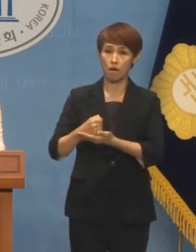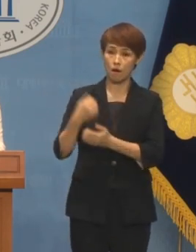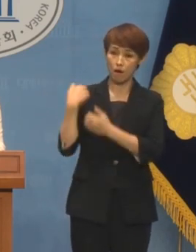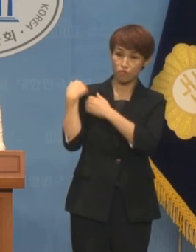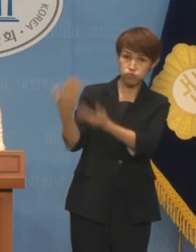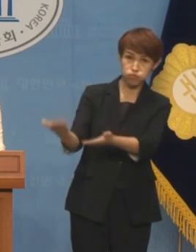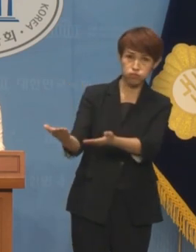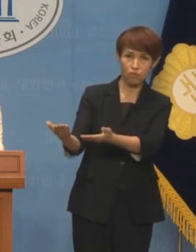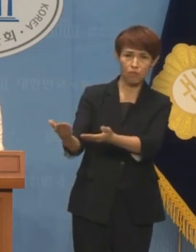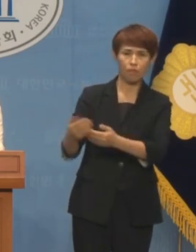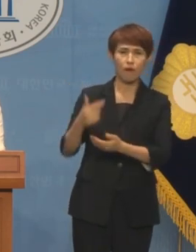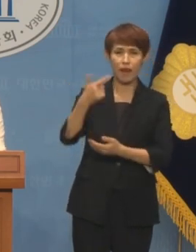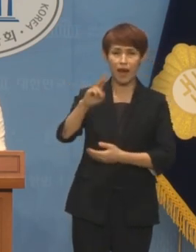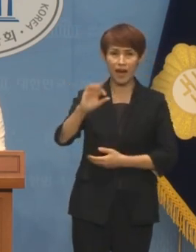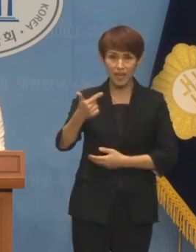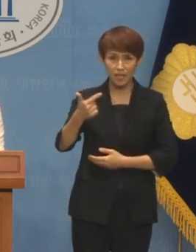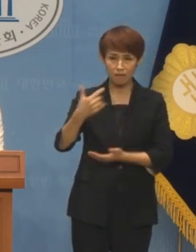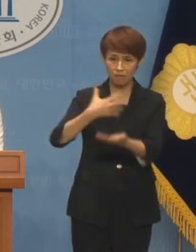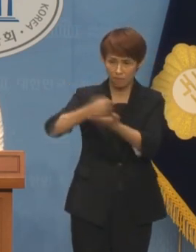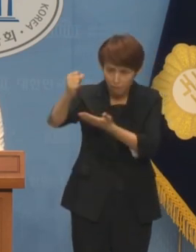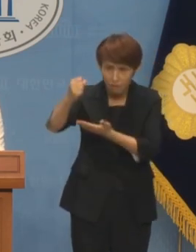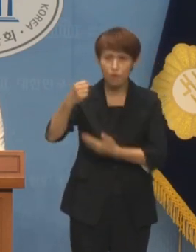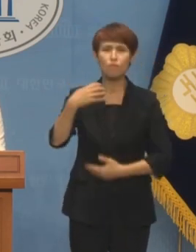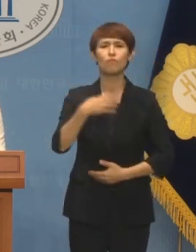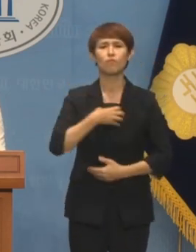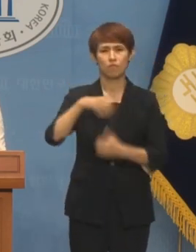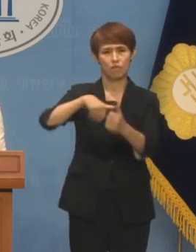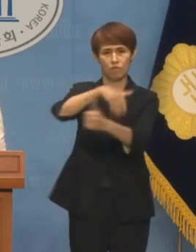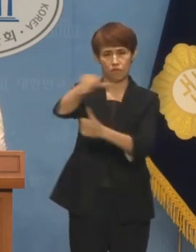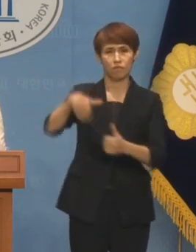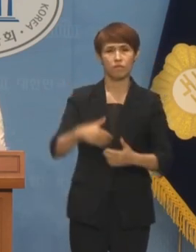라인을 눈뜨고 코베일 상황입니다.